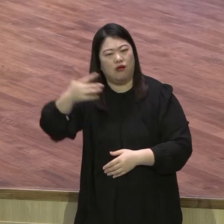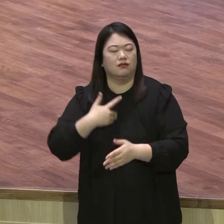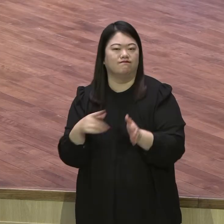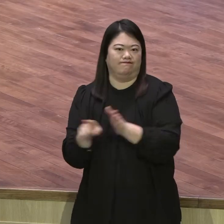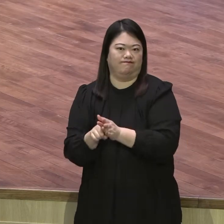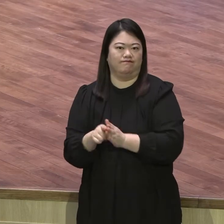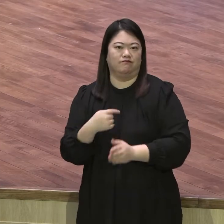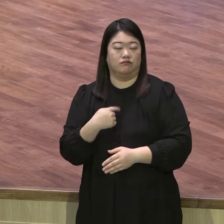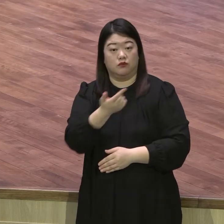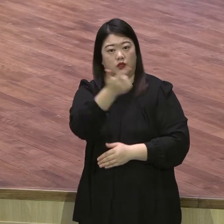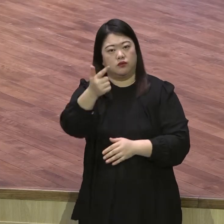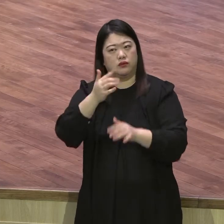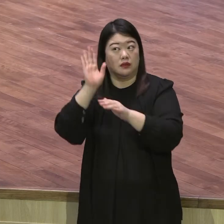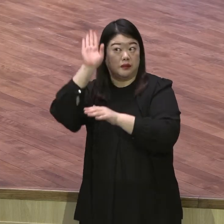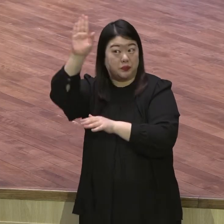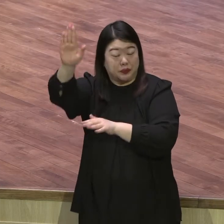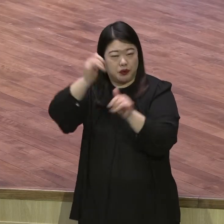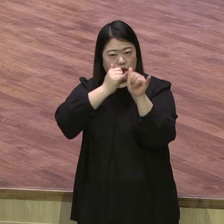확신해요.